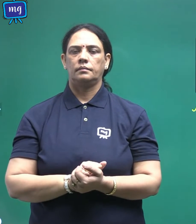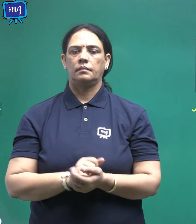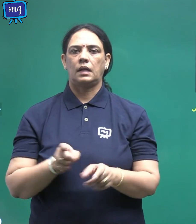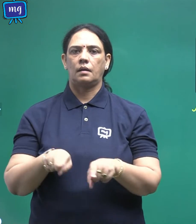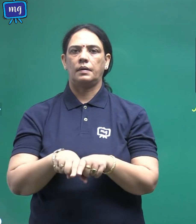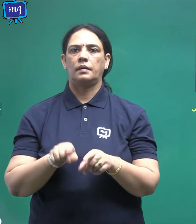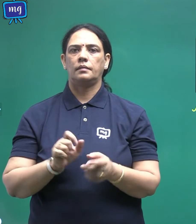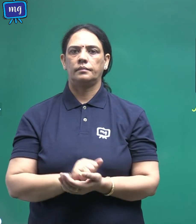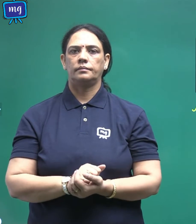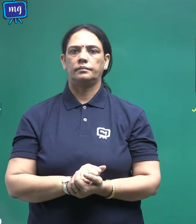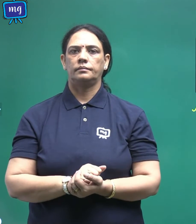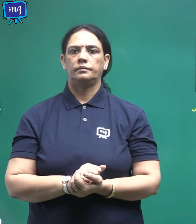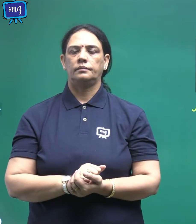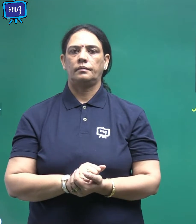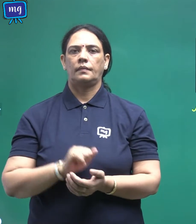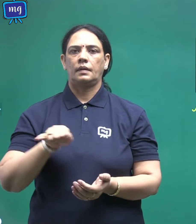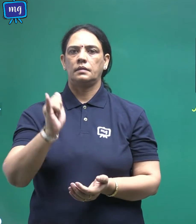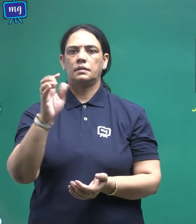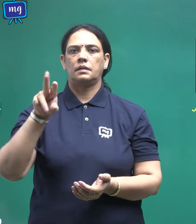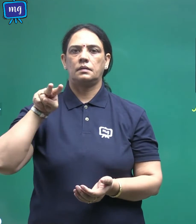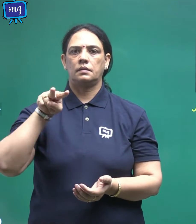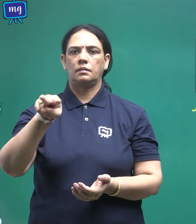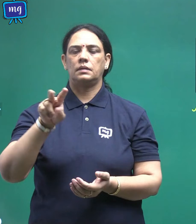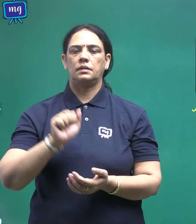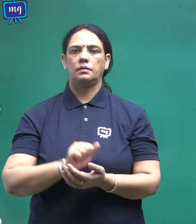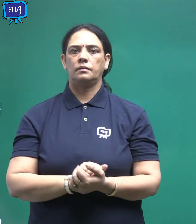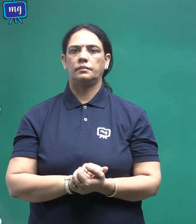बराबर 600।